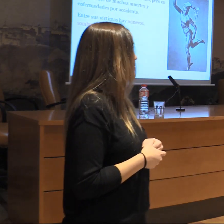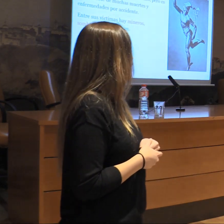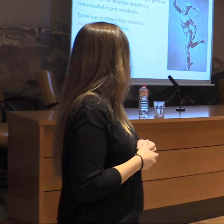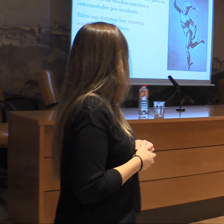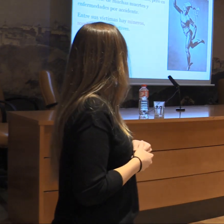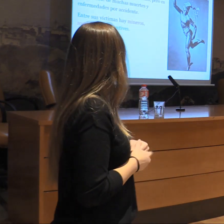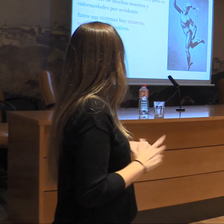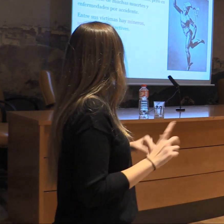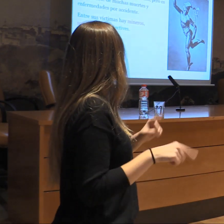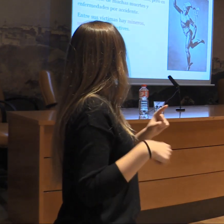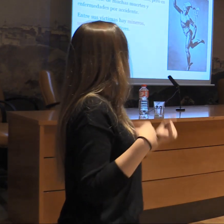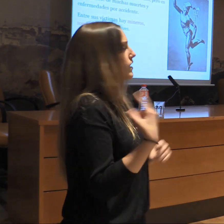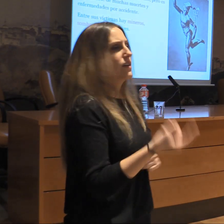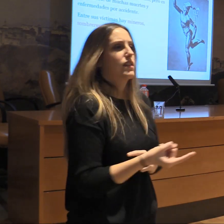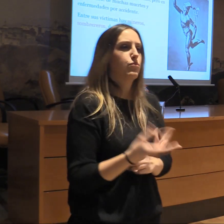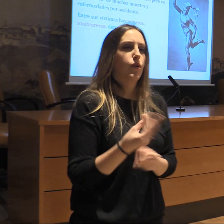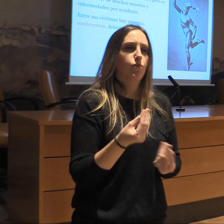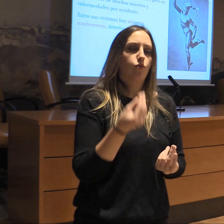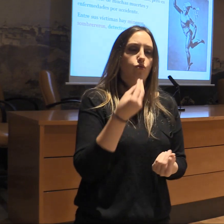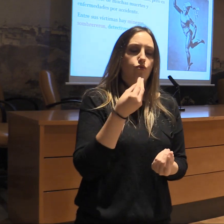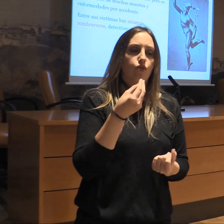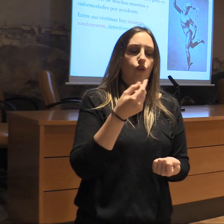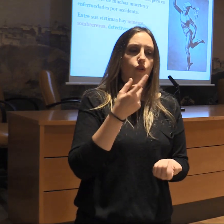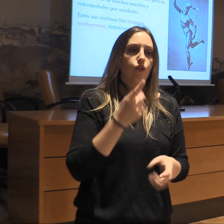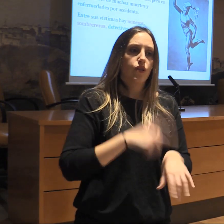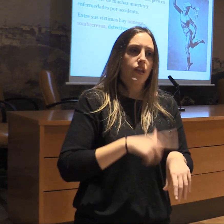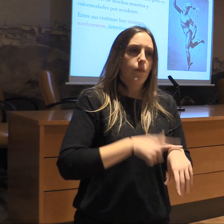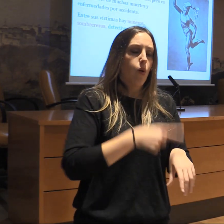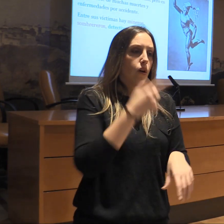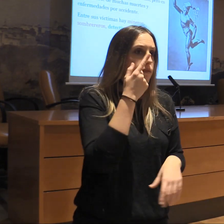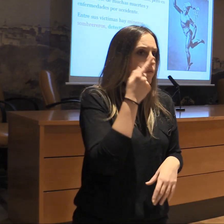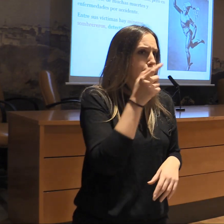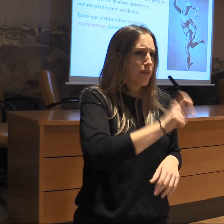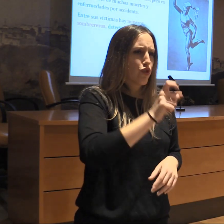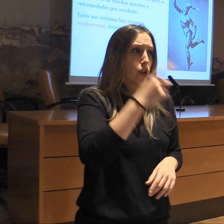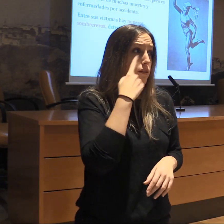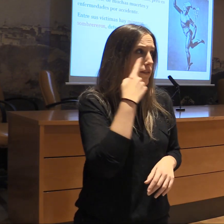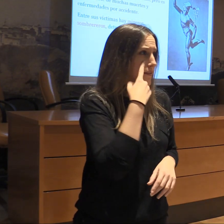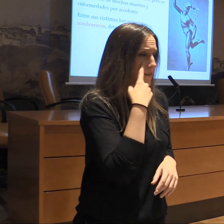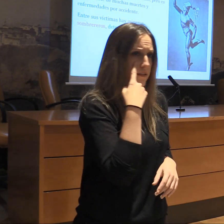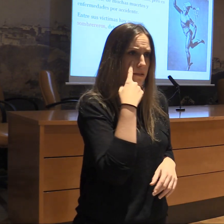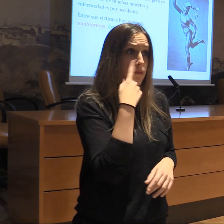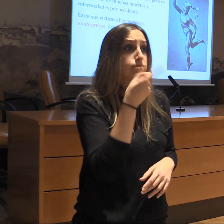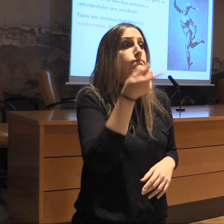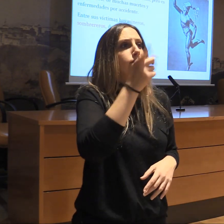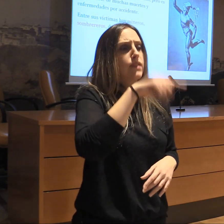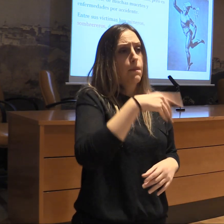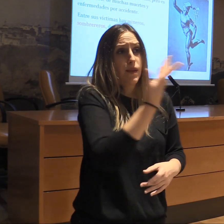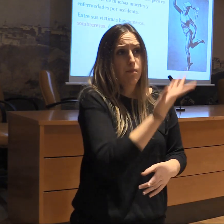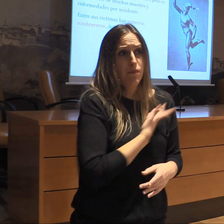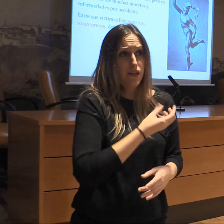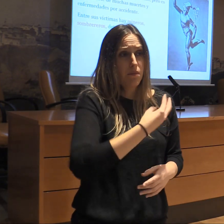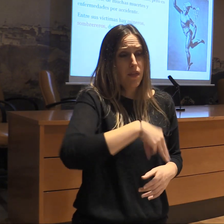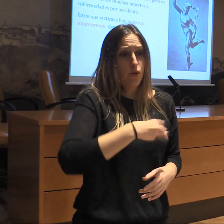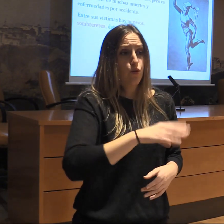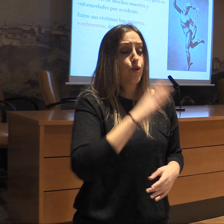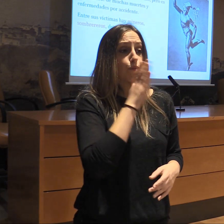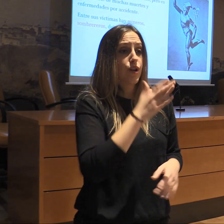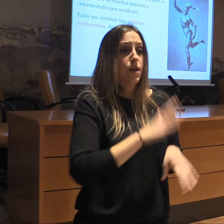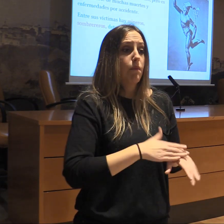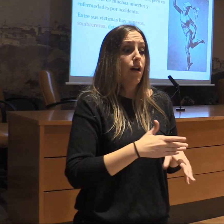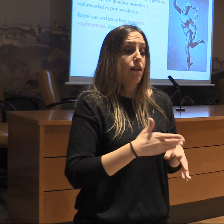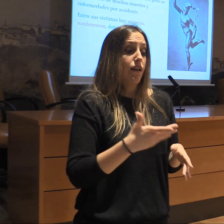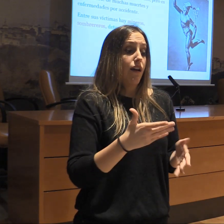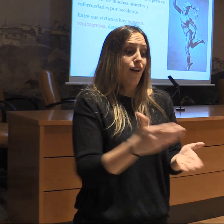mercurio. Y luego, durante mucho tiempo, los detectives también fueron víctimas del mercurio porque para recoger las